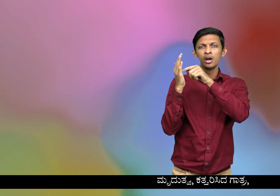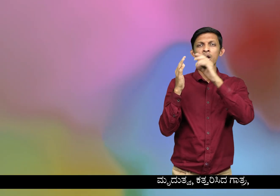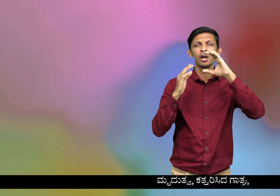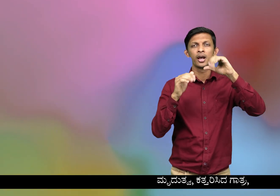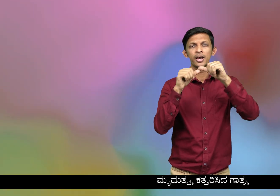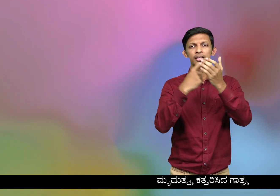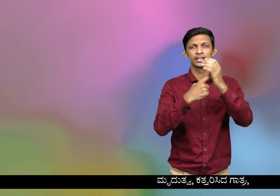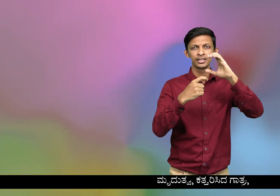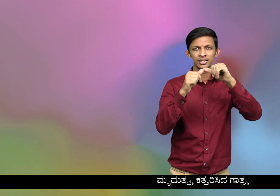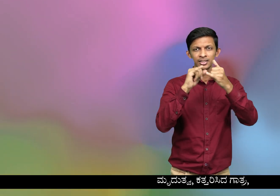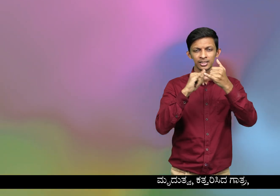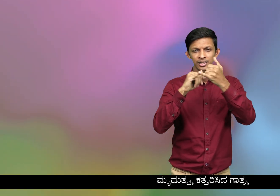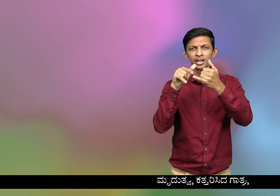ಗಾತ್ರ,